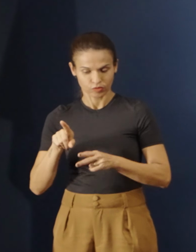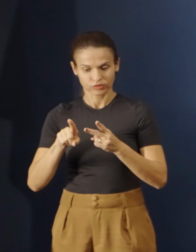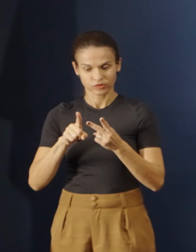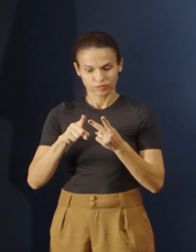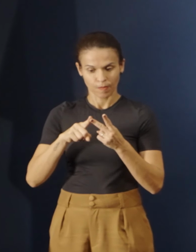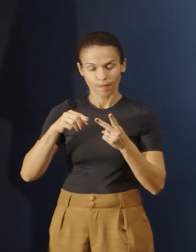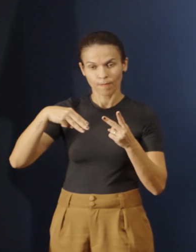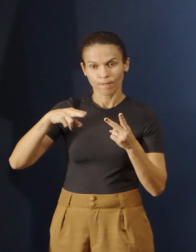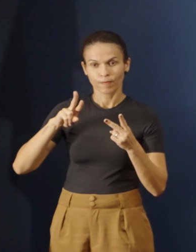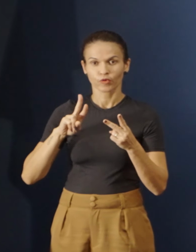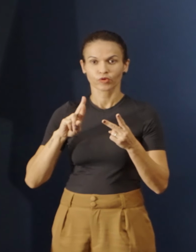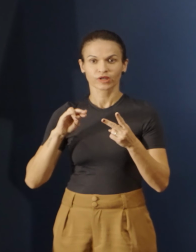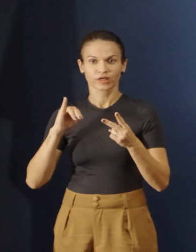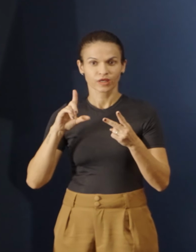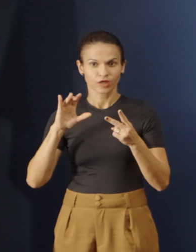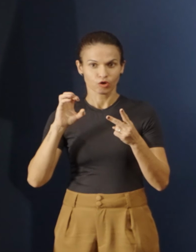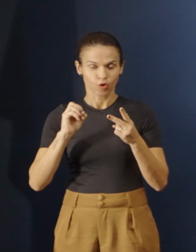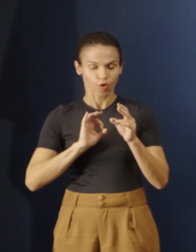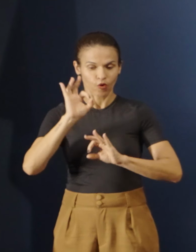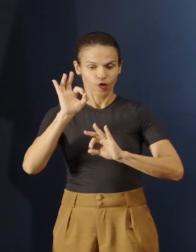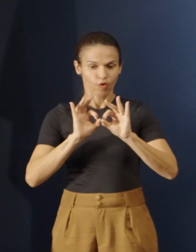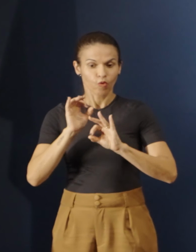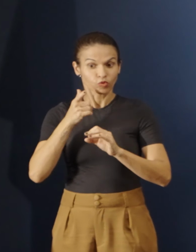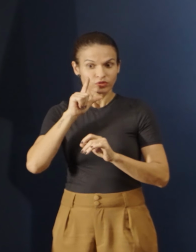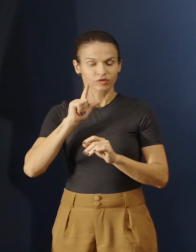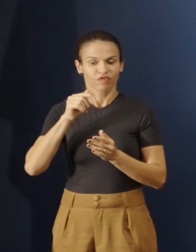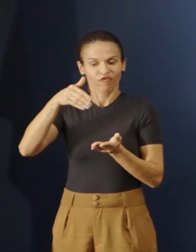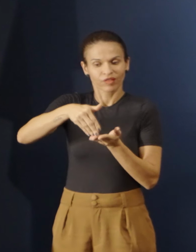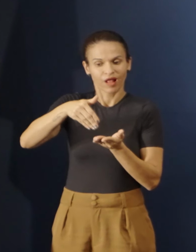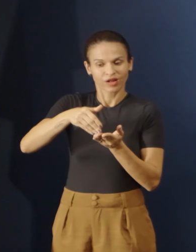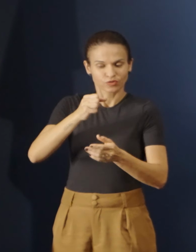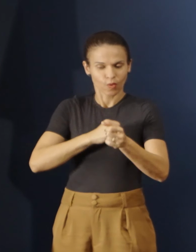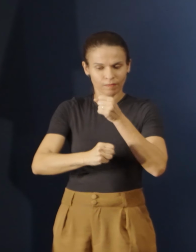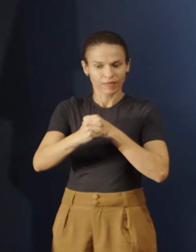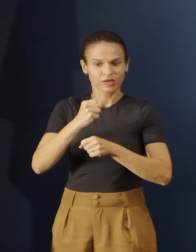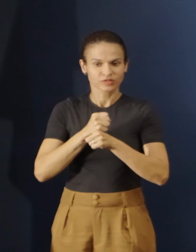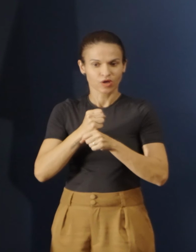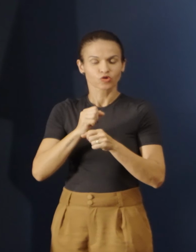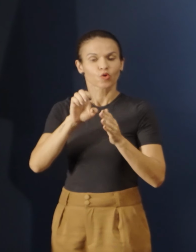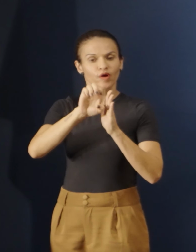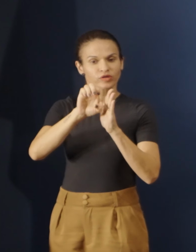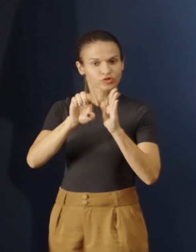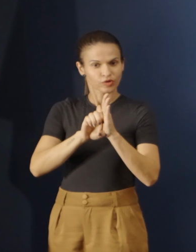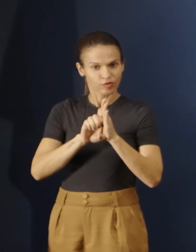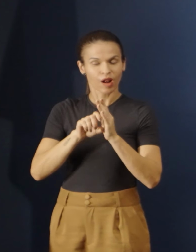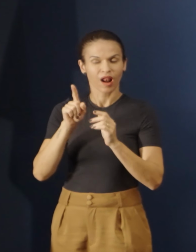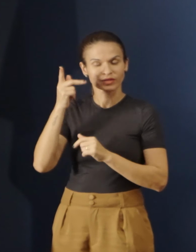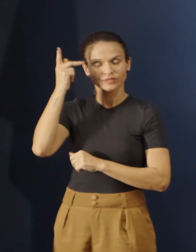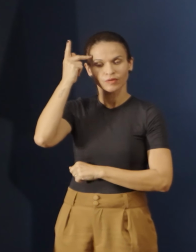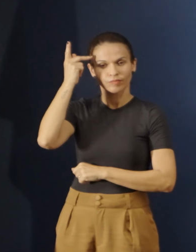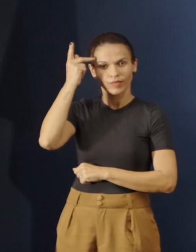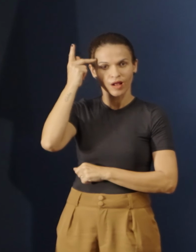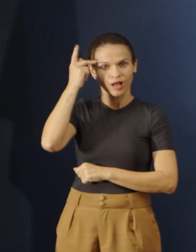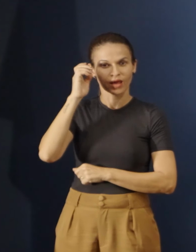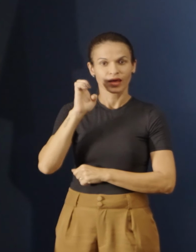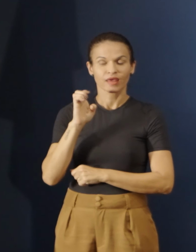organizei. Consegui terminar até o ano passado, então a editora vai ser pela Indústria também lá em São Paulo. A